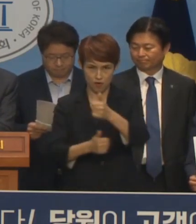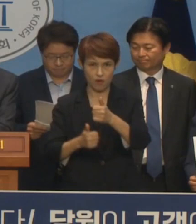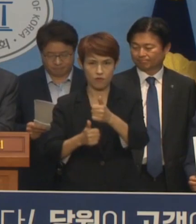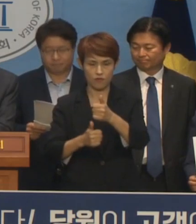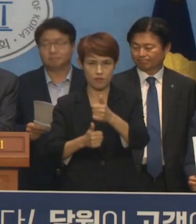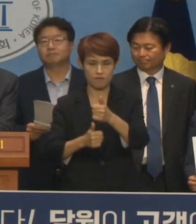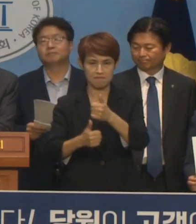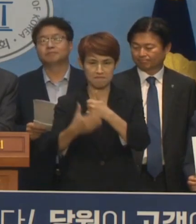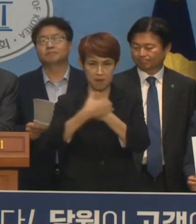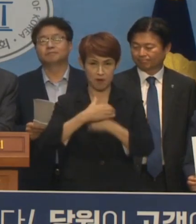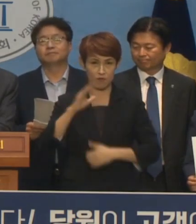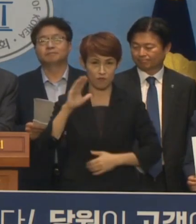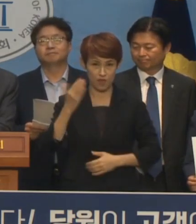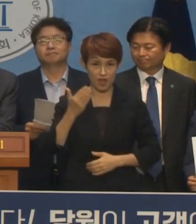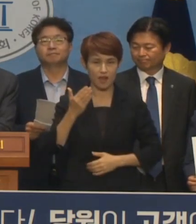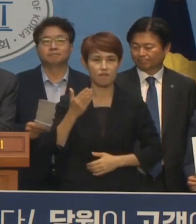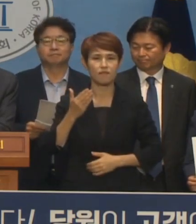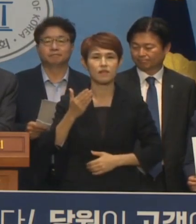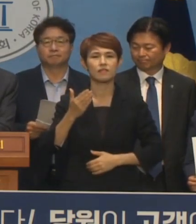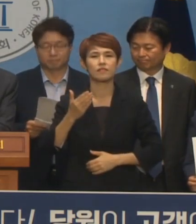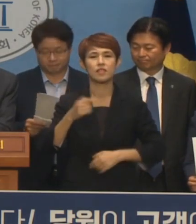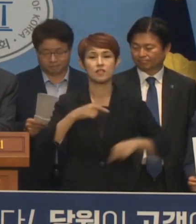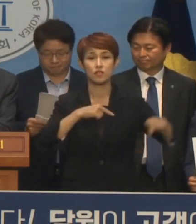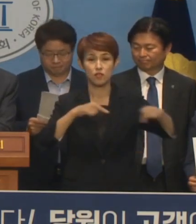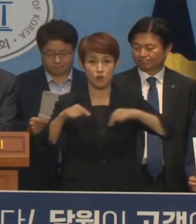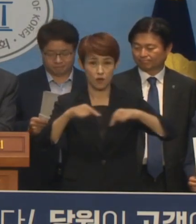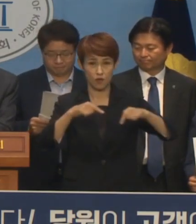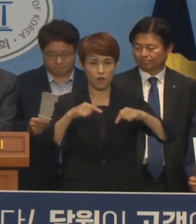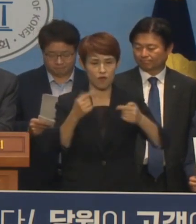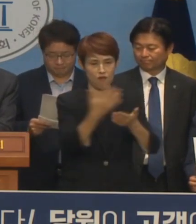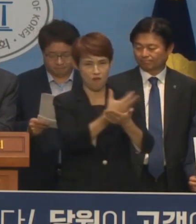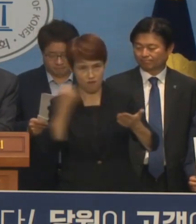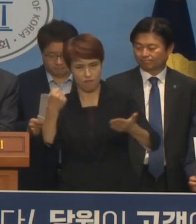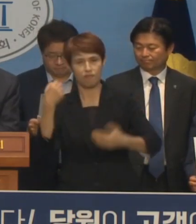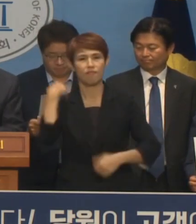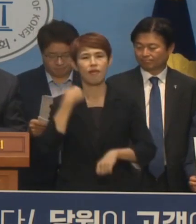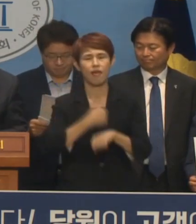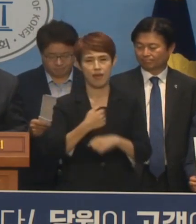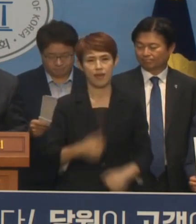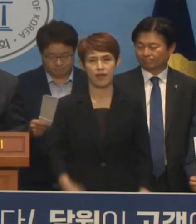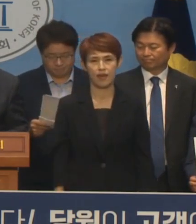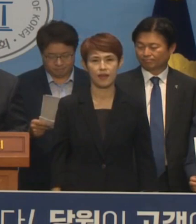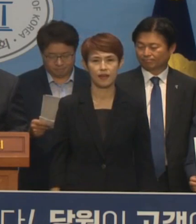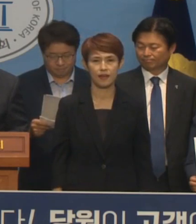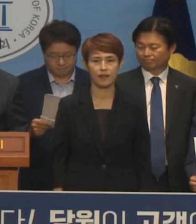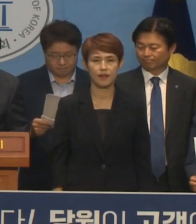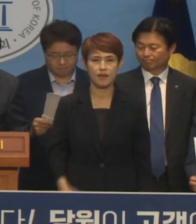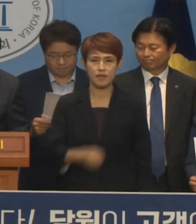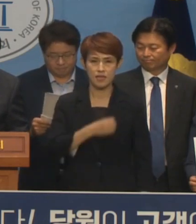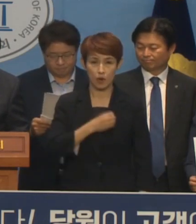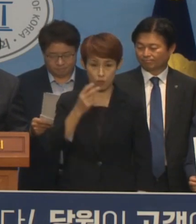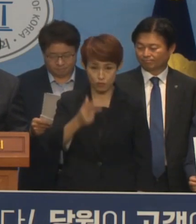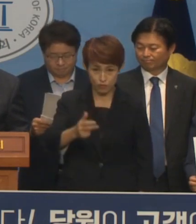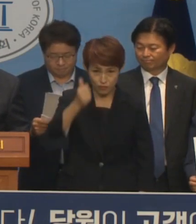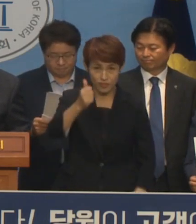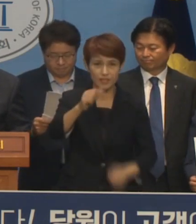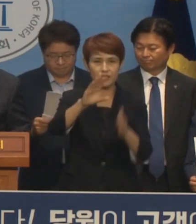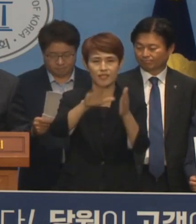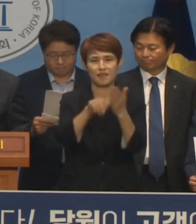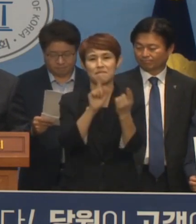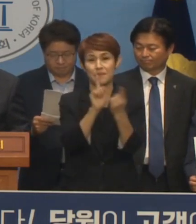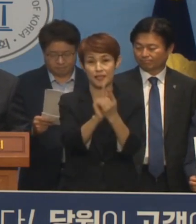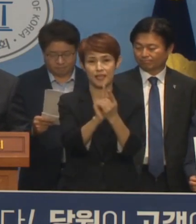승리와 정권교체의 미랄이 되겠습니다. 당원 주권 시절마다 저 최대호는